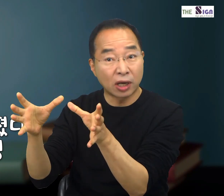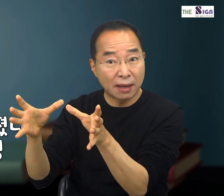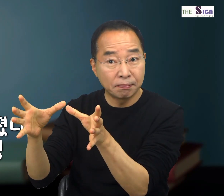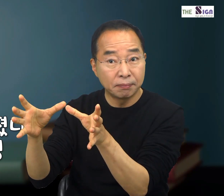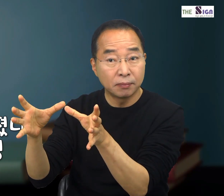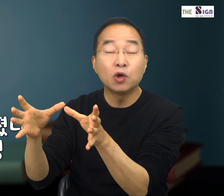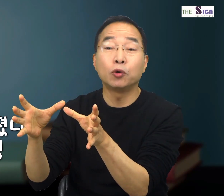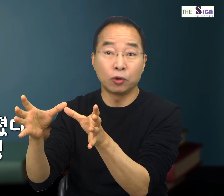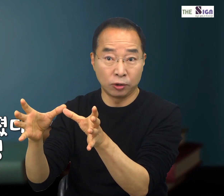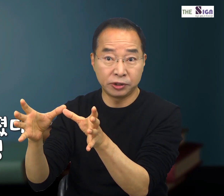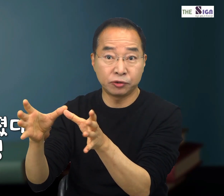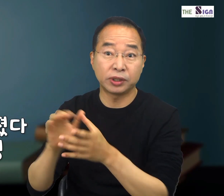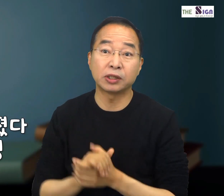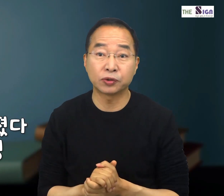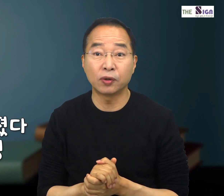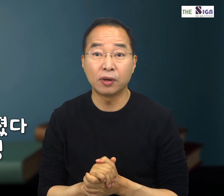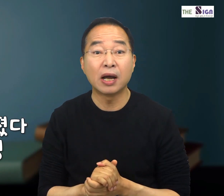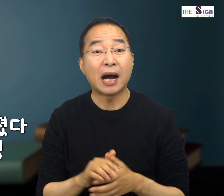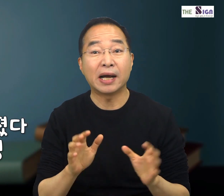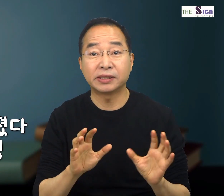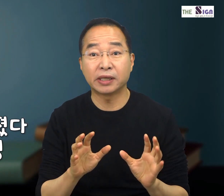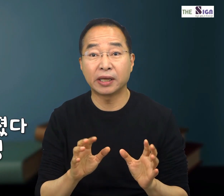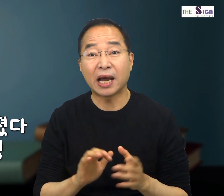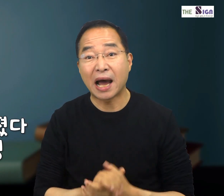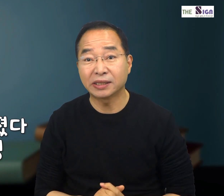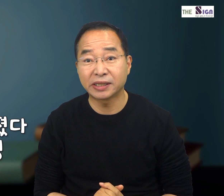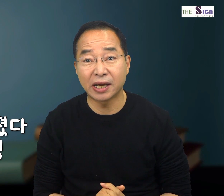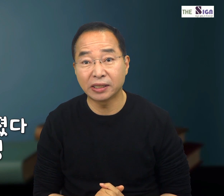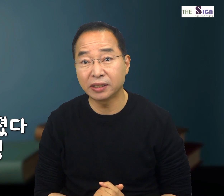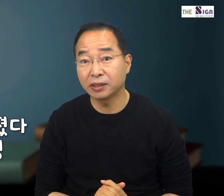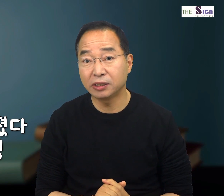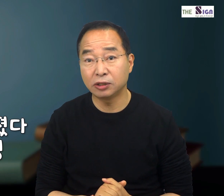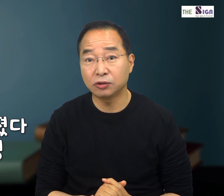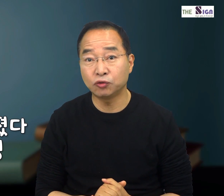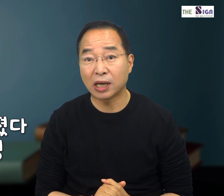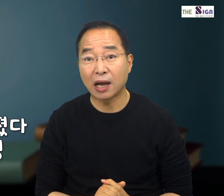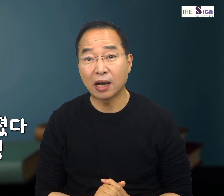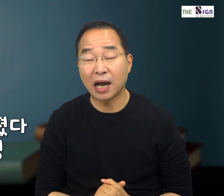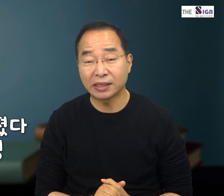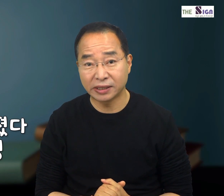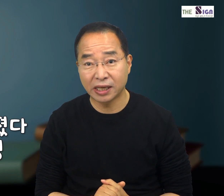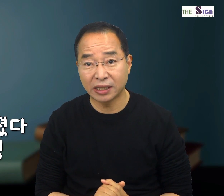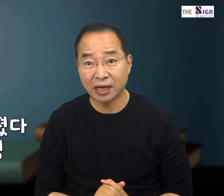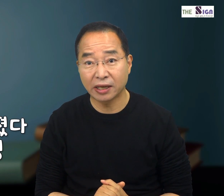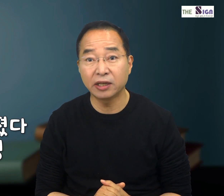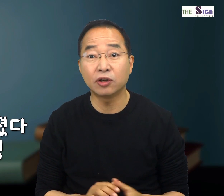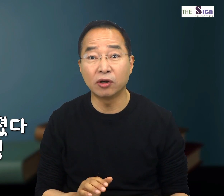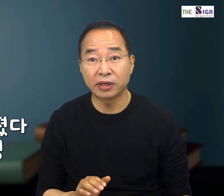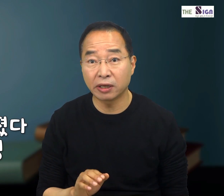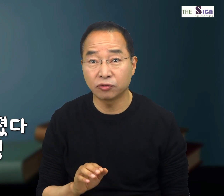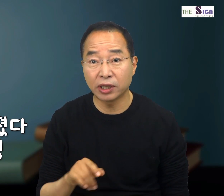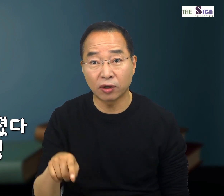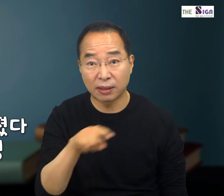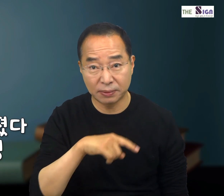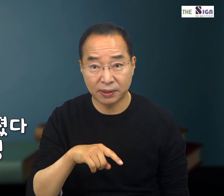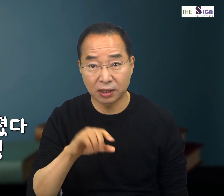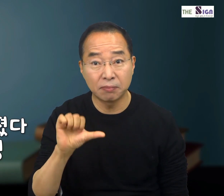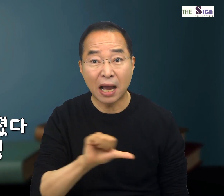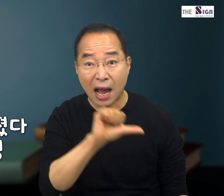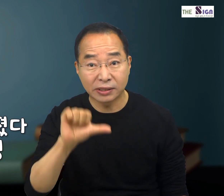연합 이런 걸 쓸 수 있겠죠. 아시아의 아세안이 아세안 나라의 10개국의 연합입니다. 그럼